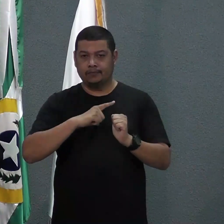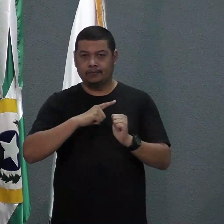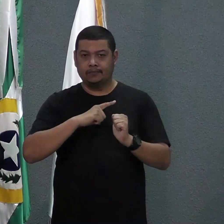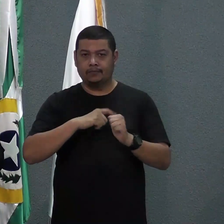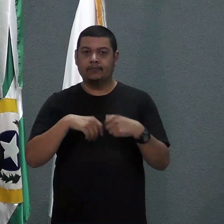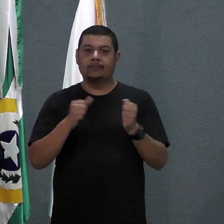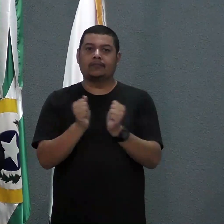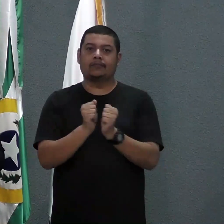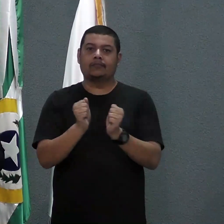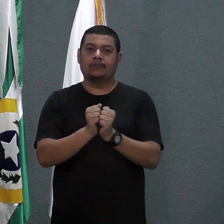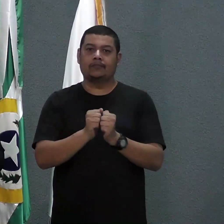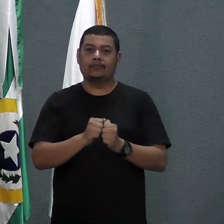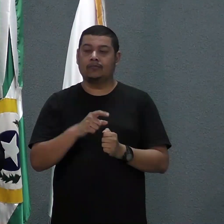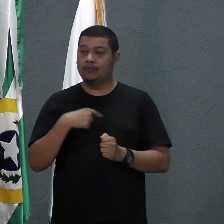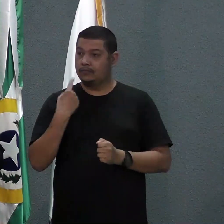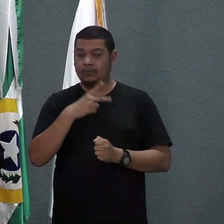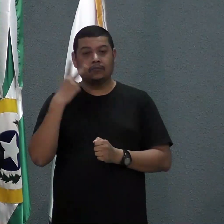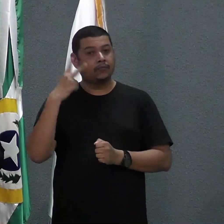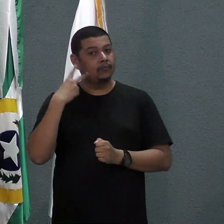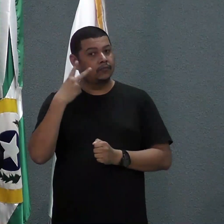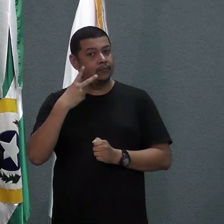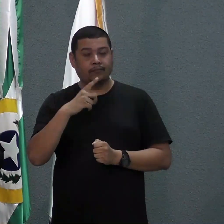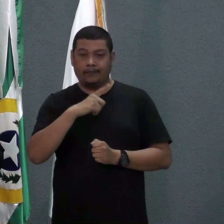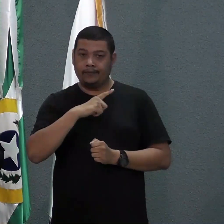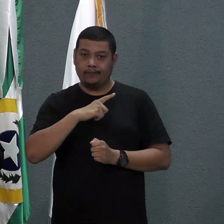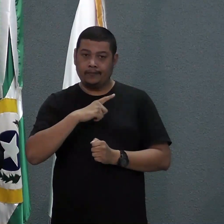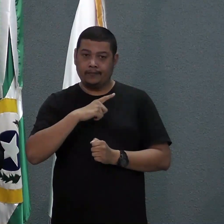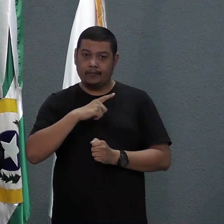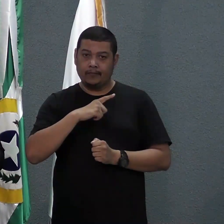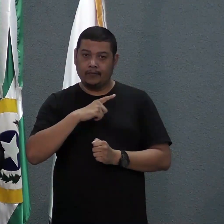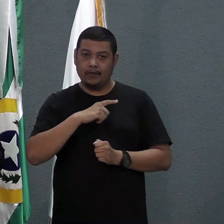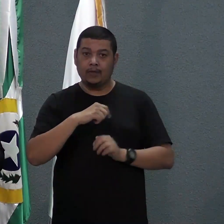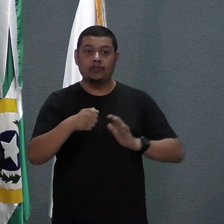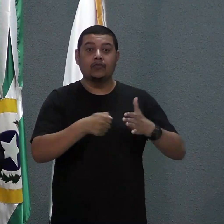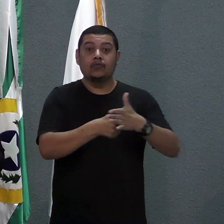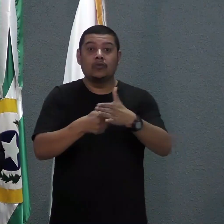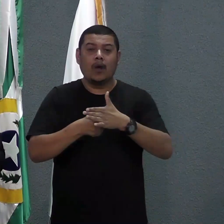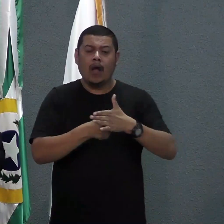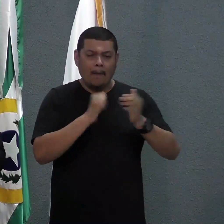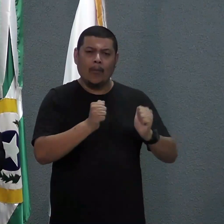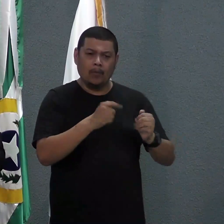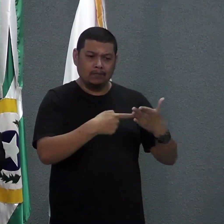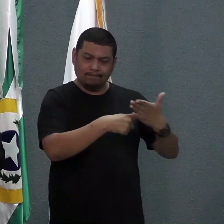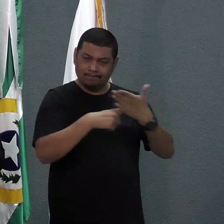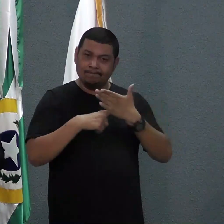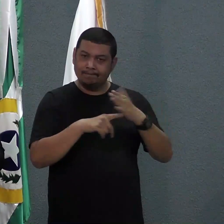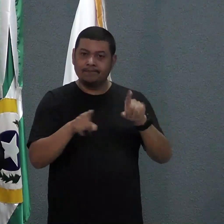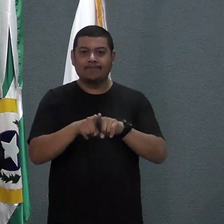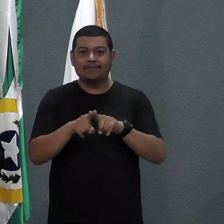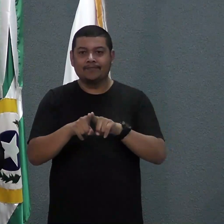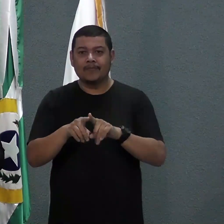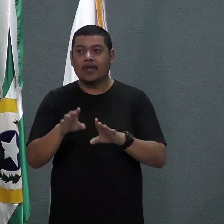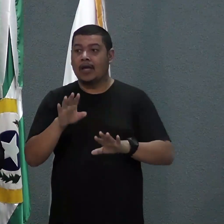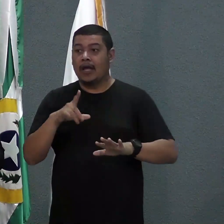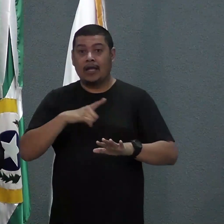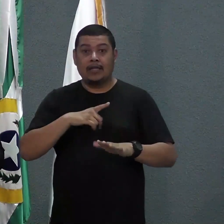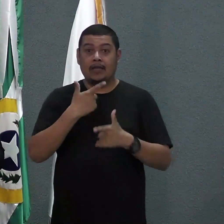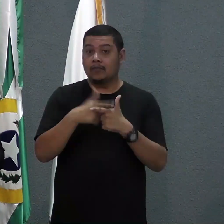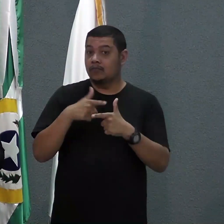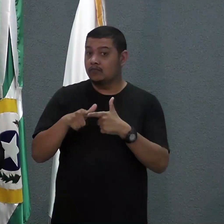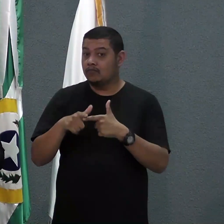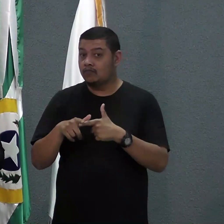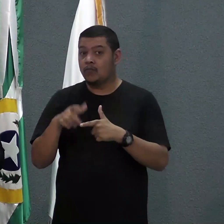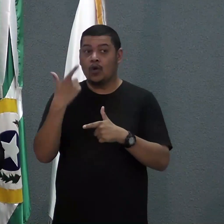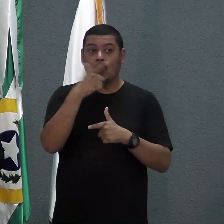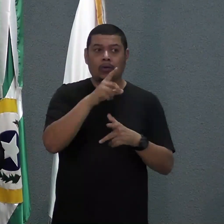participe juntamente com nós, vereadores, que tragam as demandas e também algumas irregularidades que talvez alguém